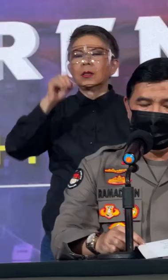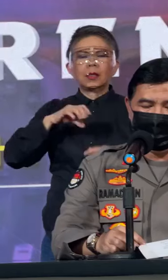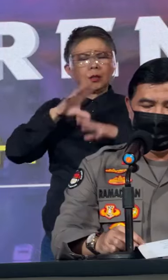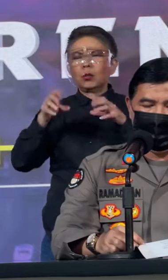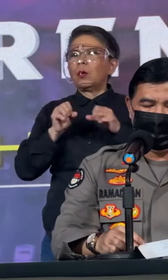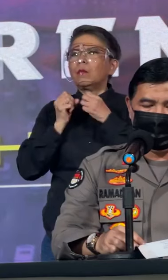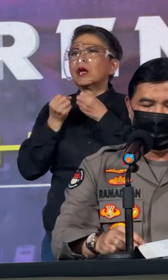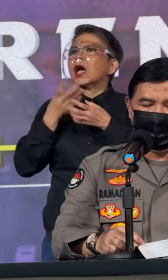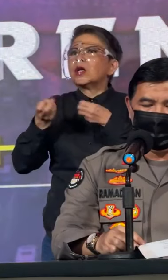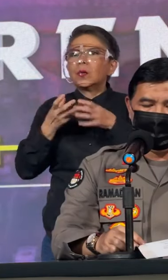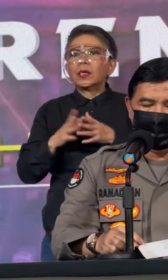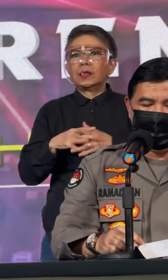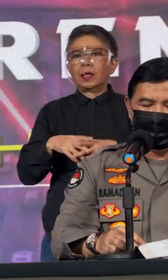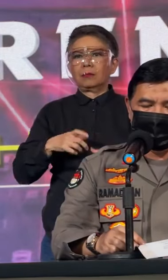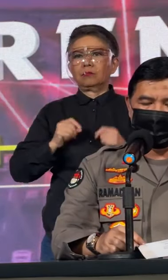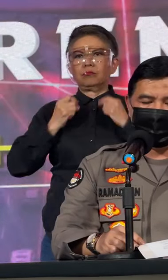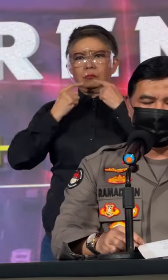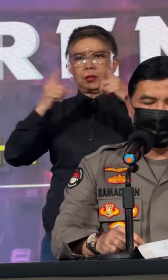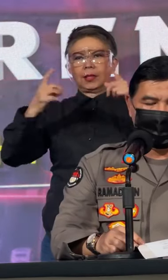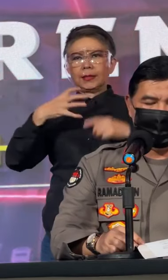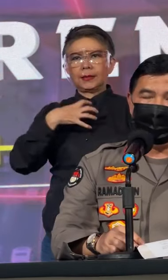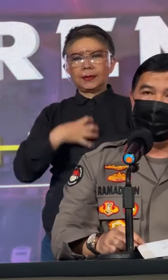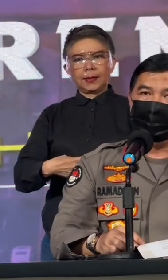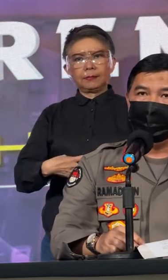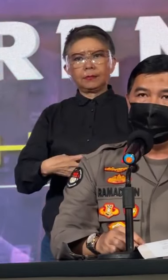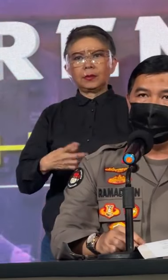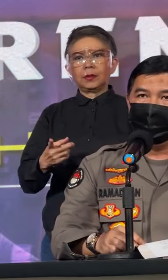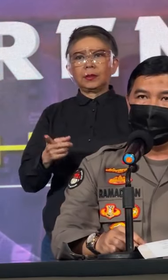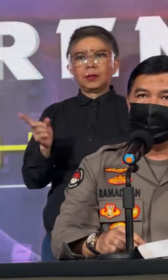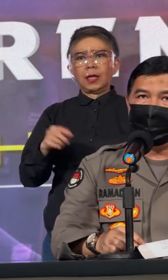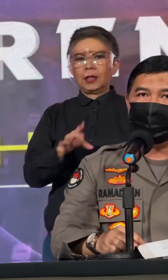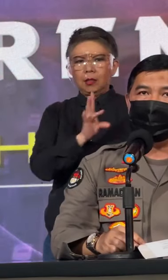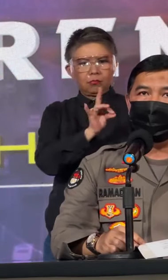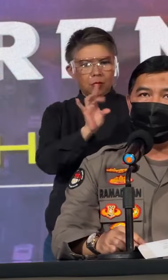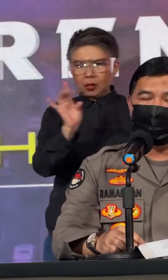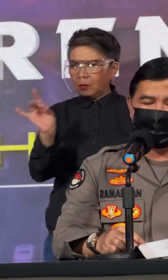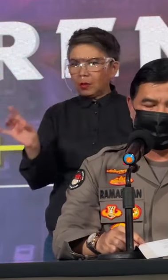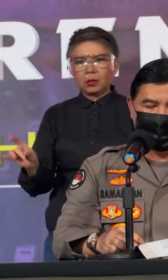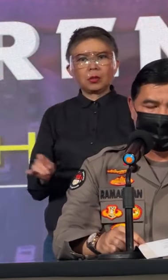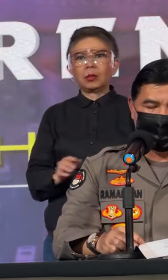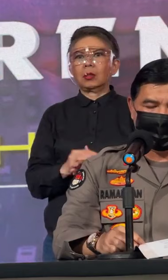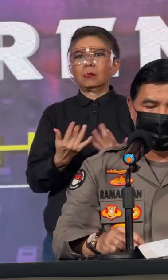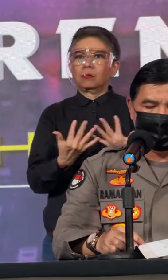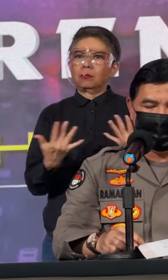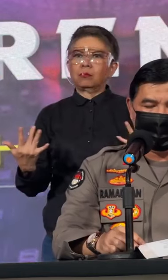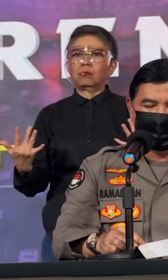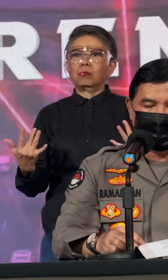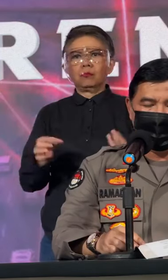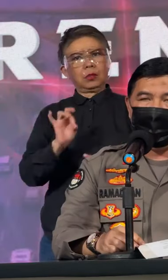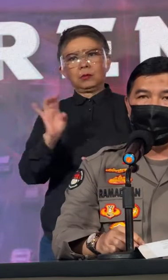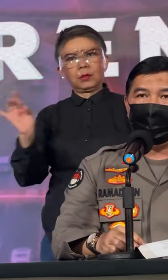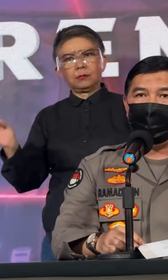pengaduan, dan pernyataan sikap dari berbagai elemen masyarakat